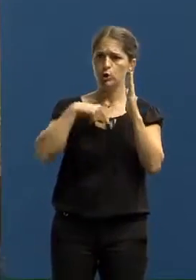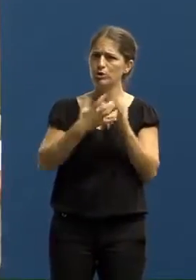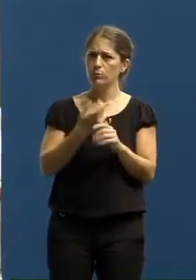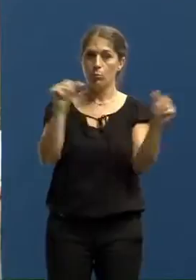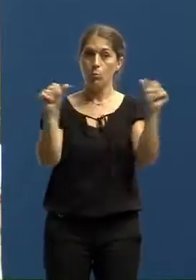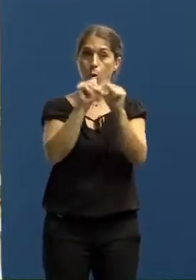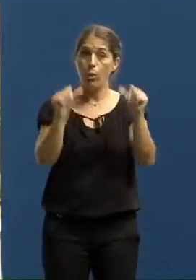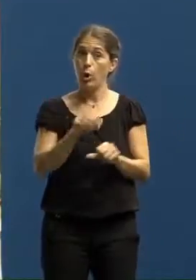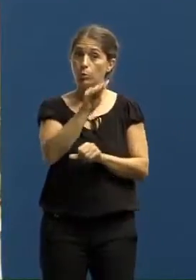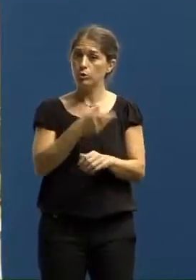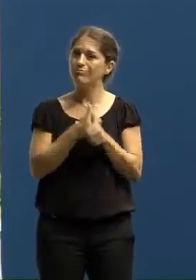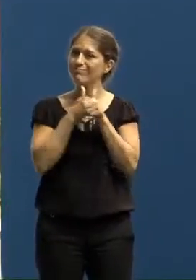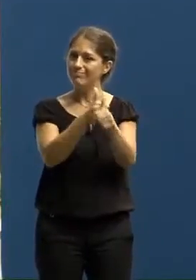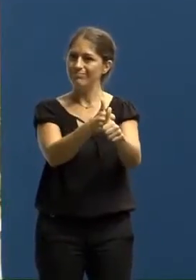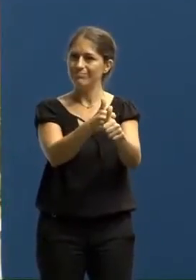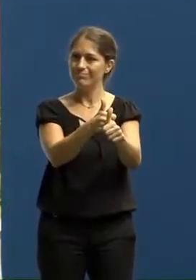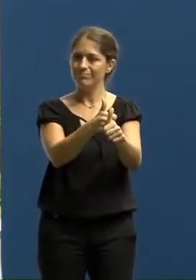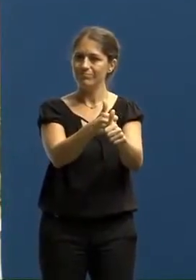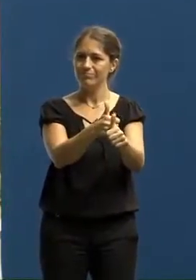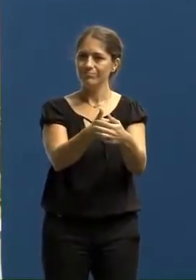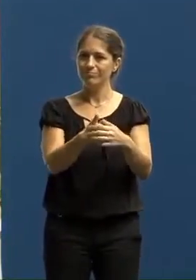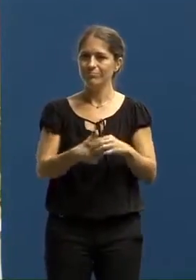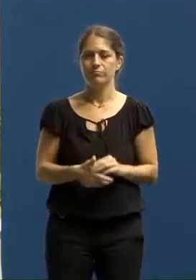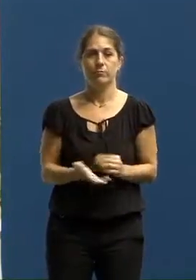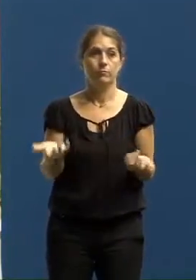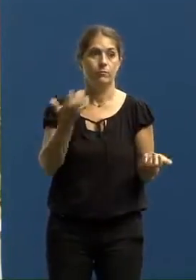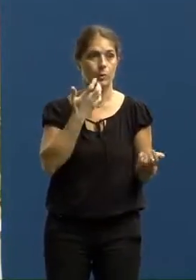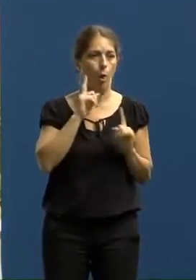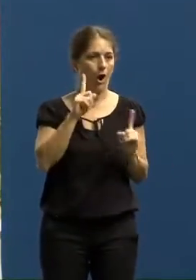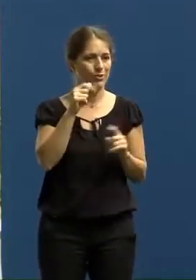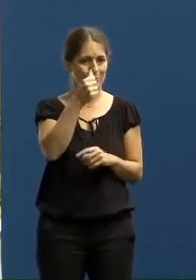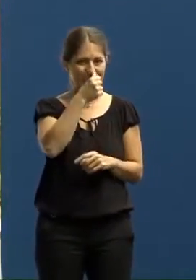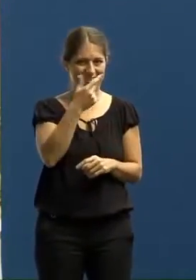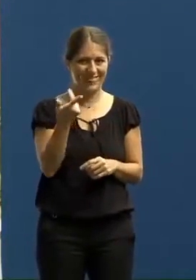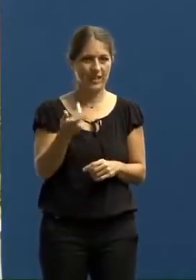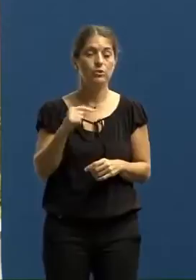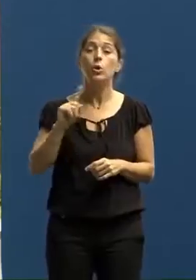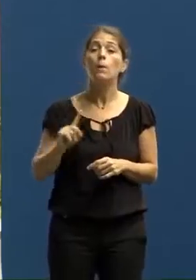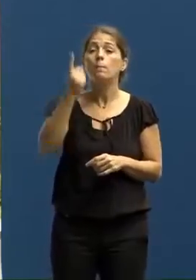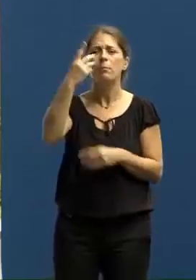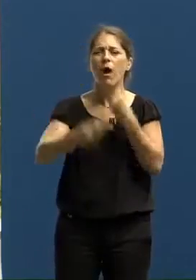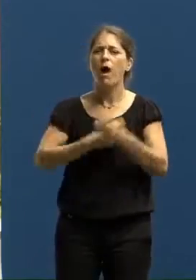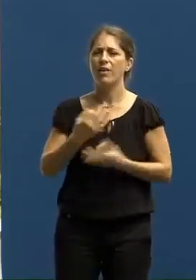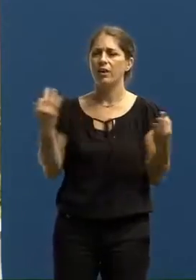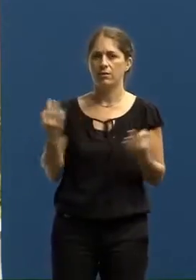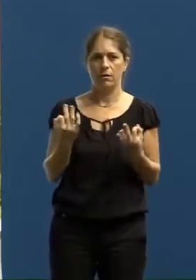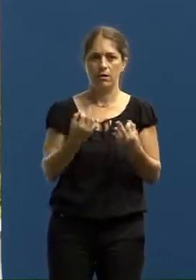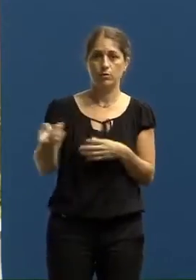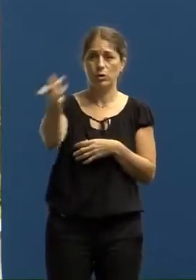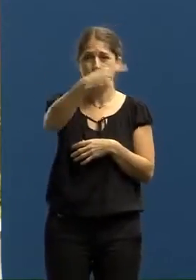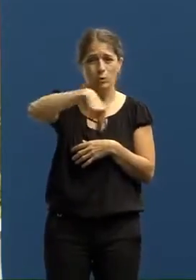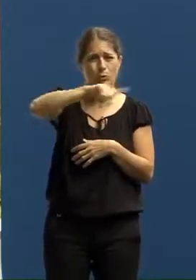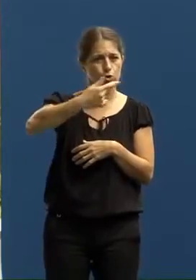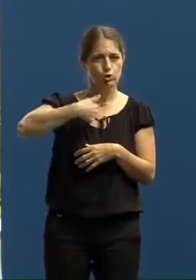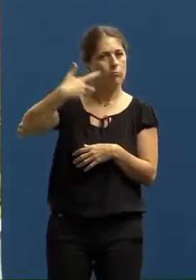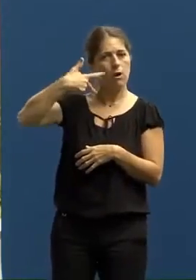e de ningún sitio como este para ser exemplo primeiro, como foi o de Vilagarcía. Así que o primeiro que teño que facer é o recoñecemento para todas e para